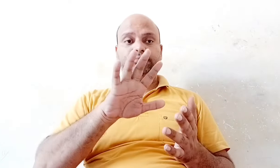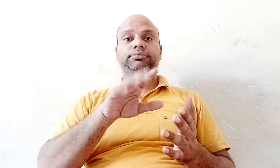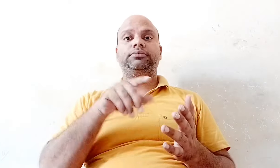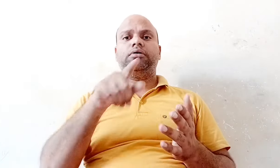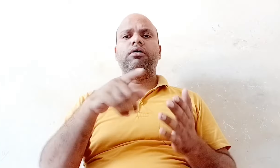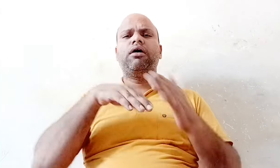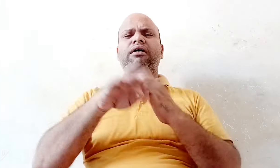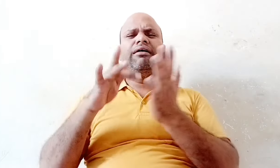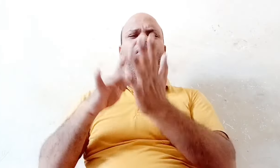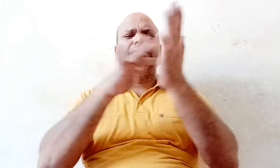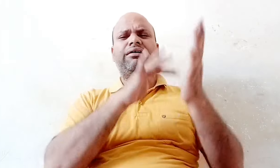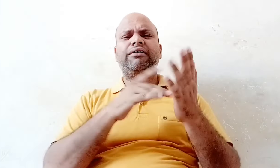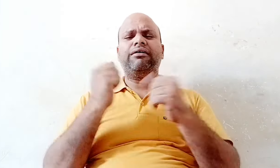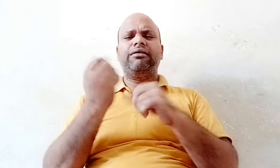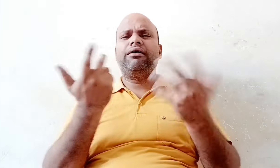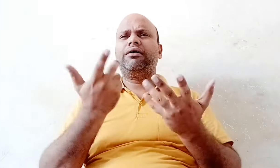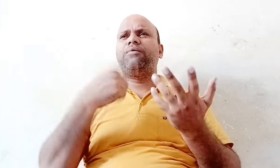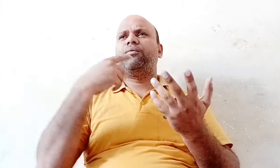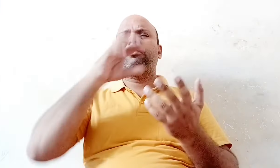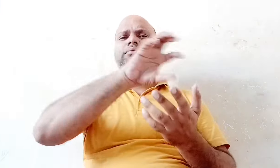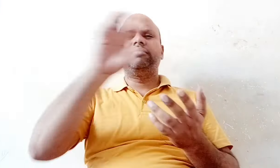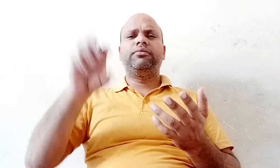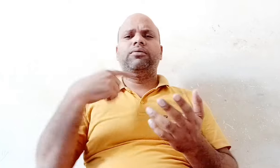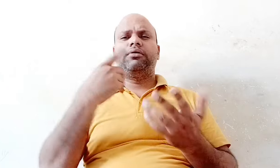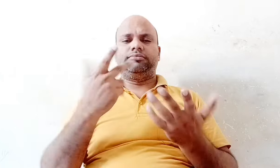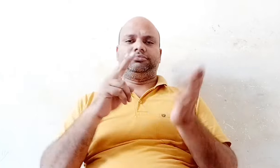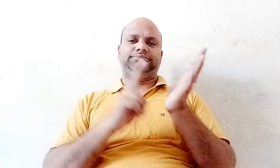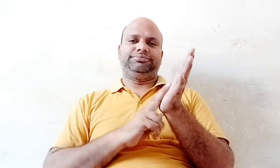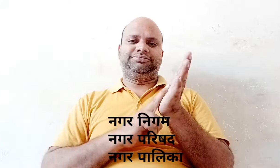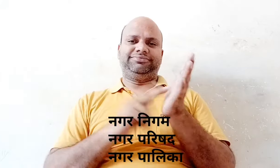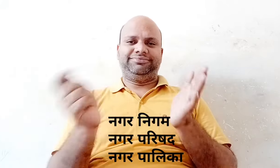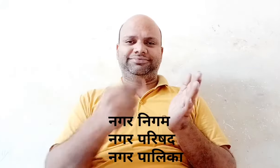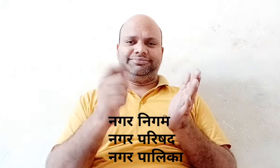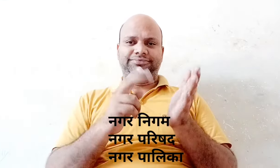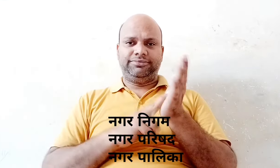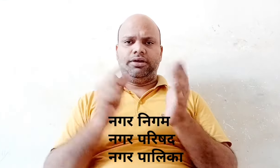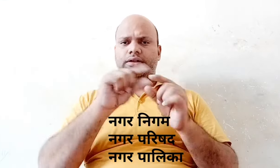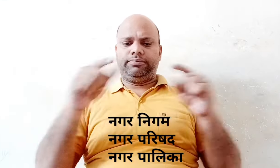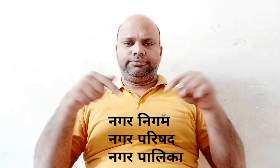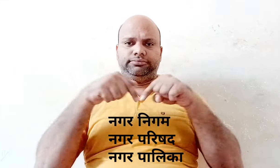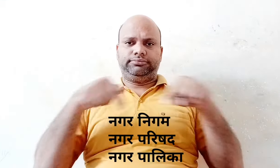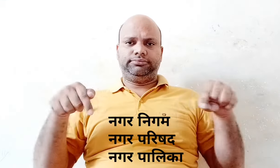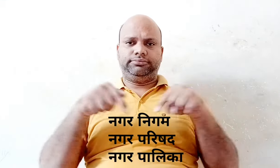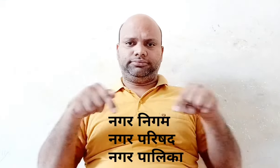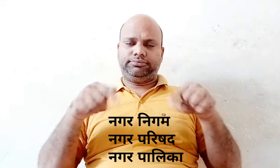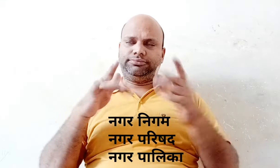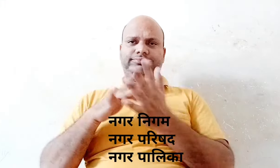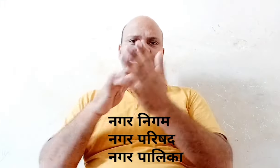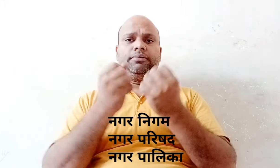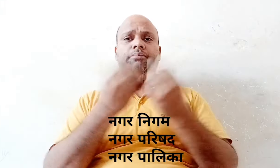Eka Baria Panjiana Sulka Jama Nahim Kiya Gaya Hai to Yathi Ko Save Prathama one time registration, OTR,